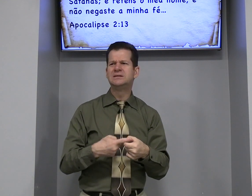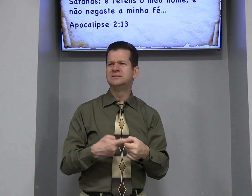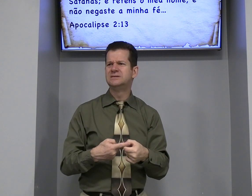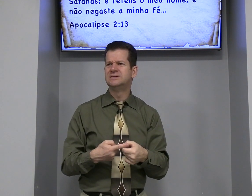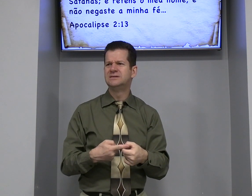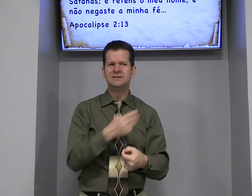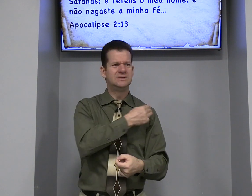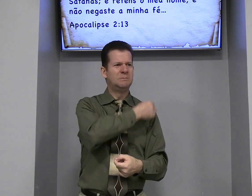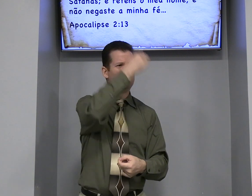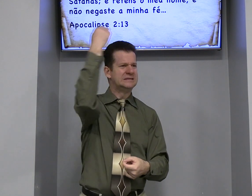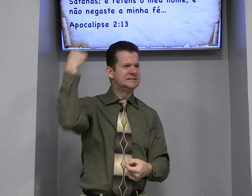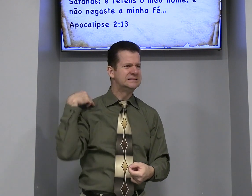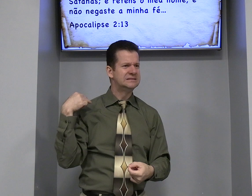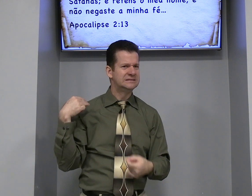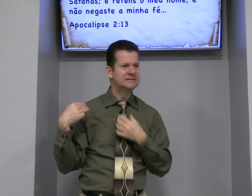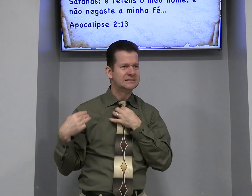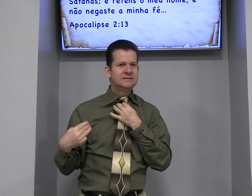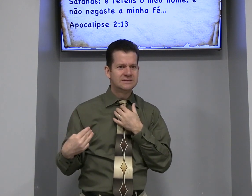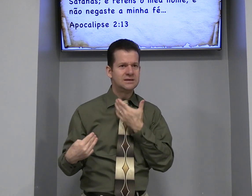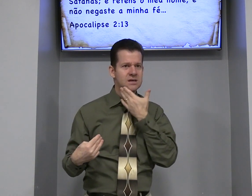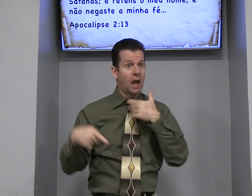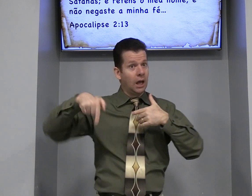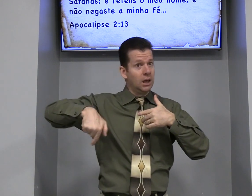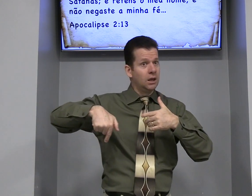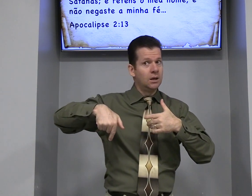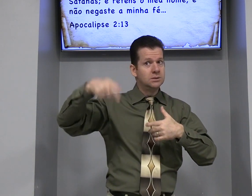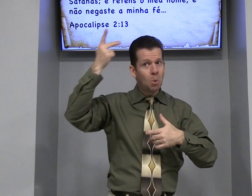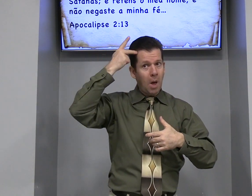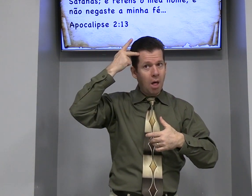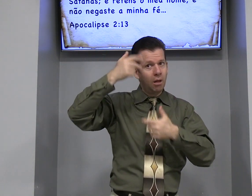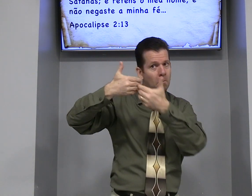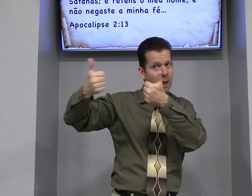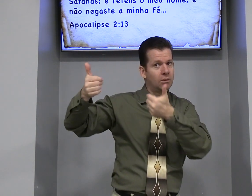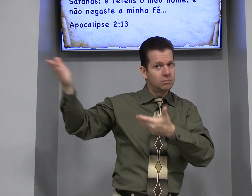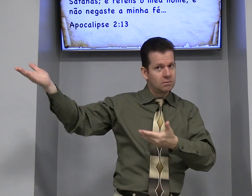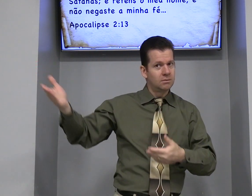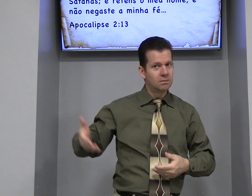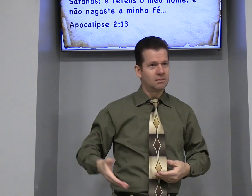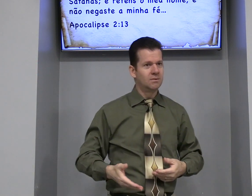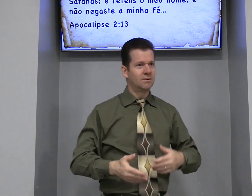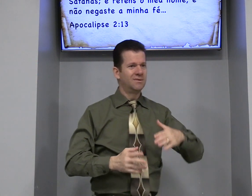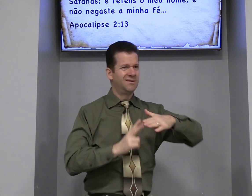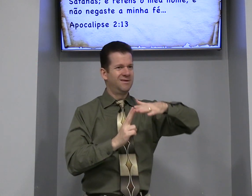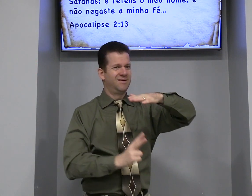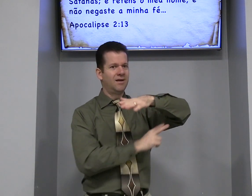maior. Aqui é mais parecido, assim não. Aqui em São Paulo é perto, né?